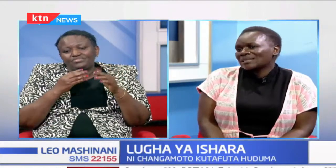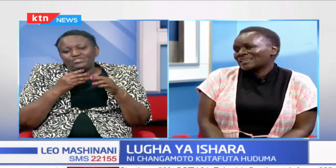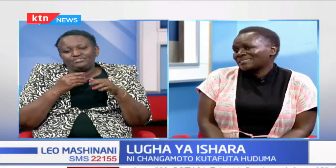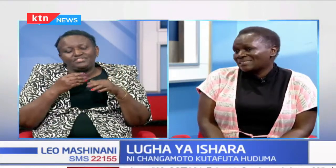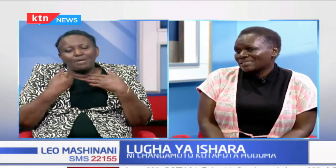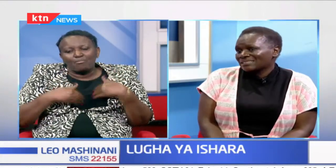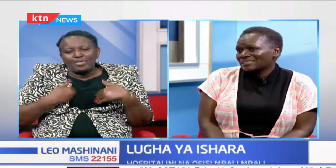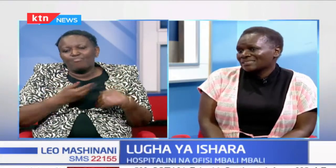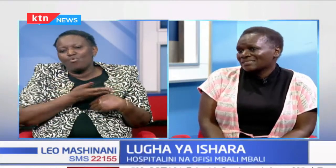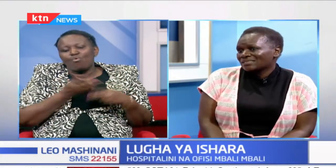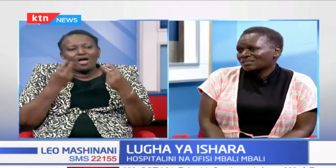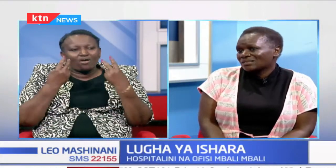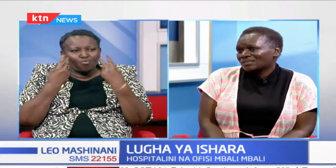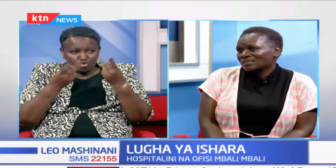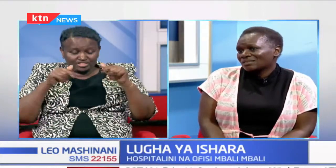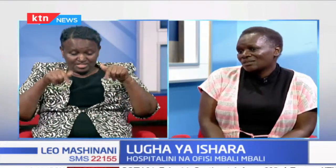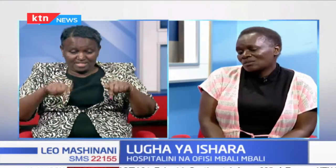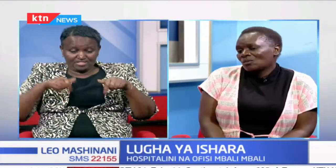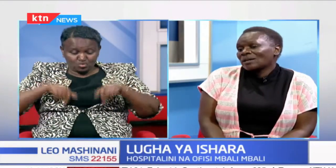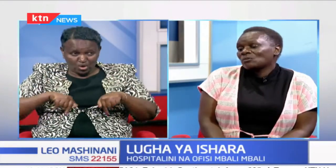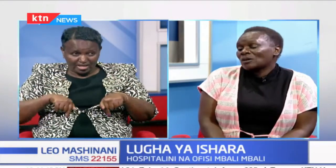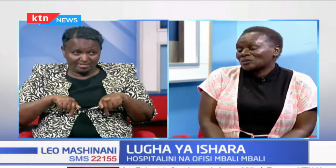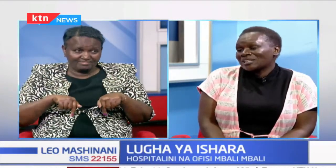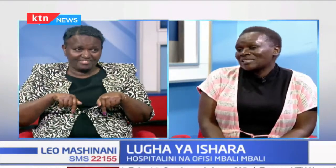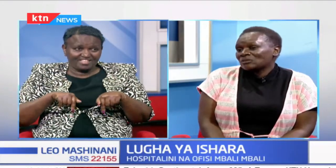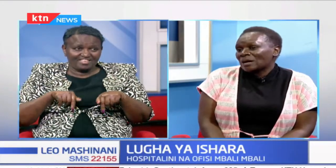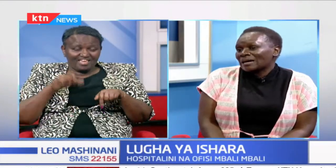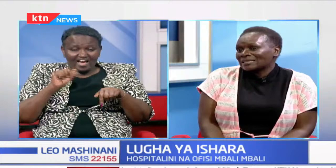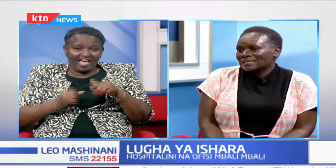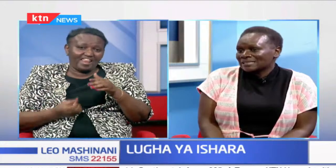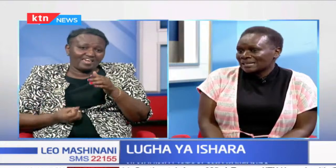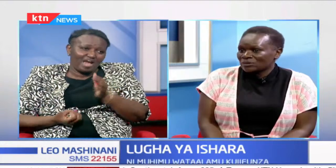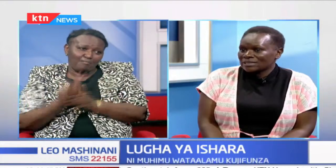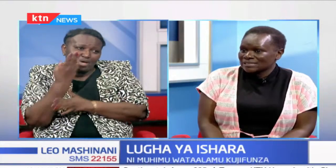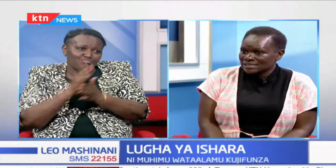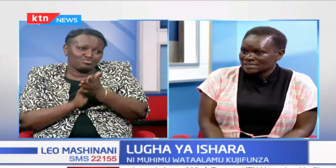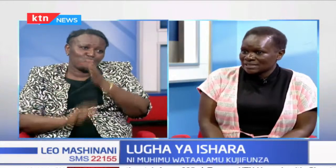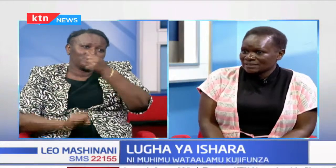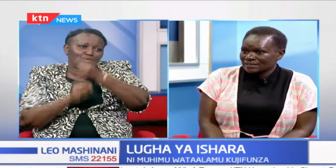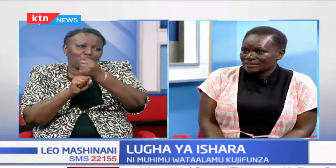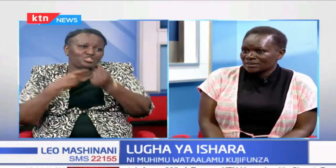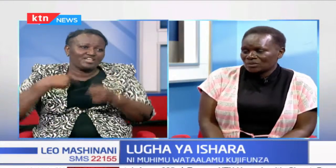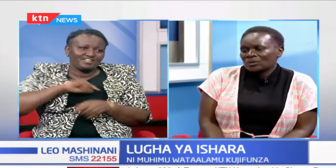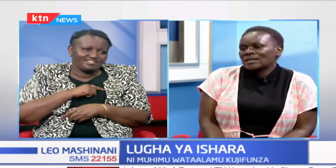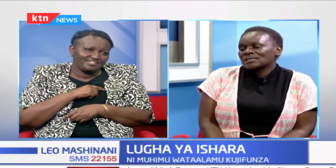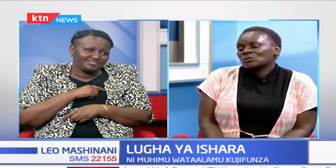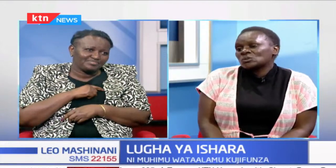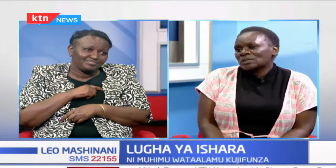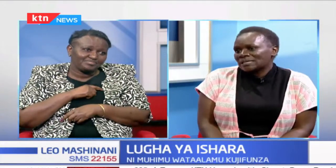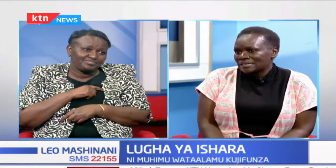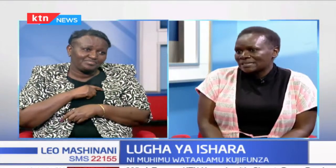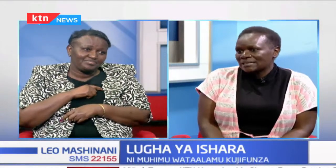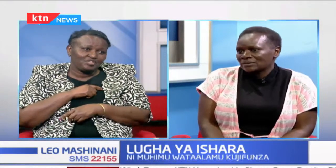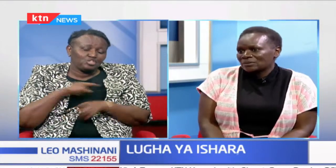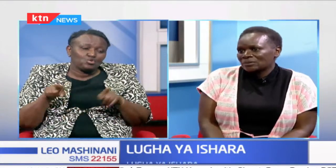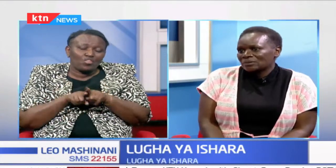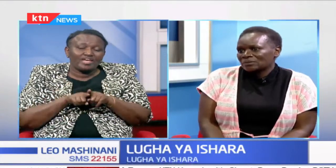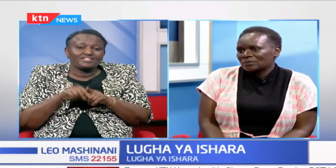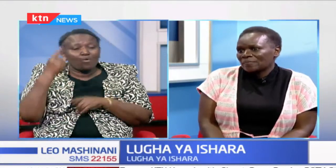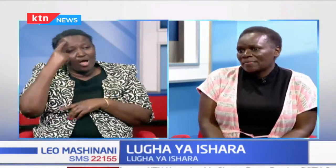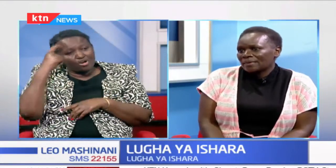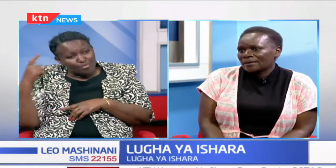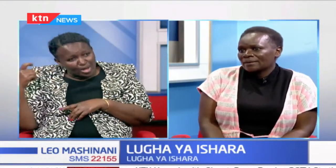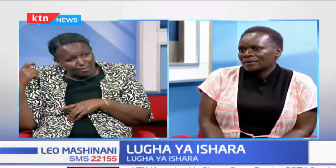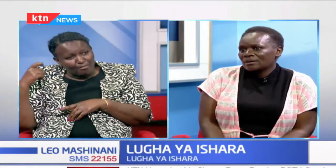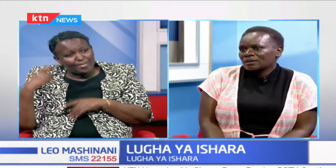Sasa tunatarajia wale watu wananingo angalia saa hii wananisikiza wanaweza kutusaidia.